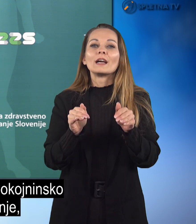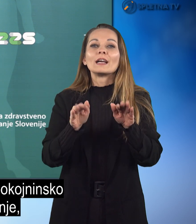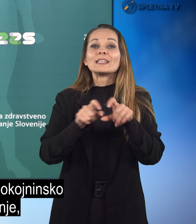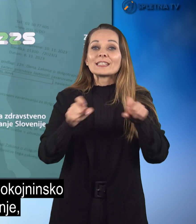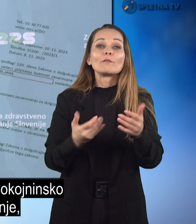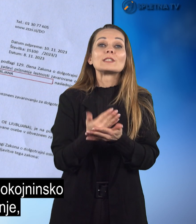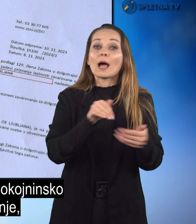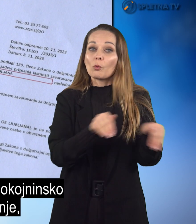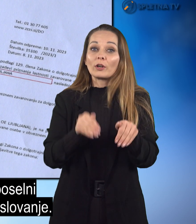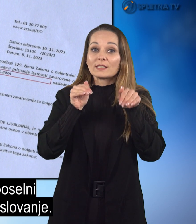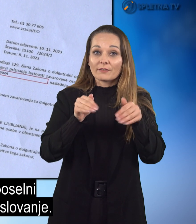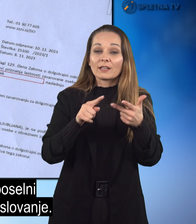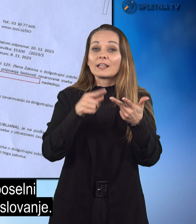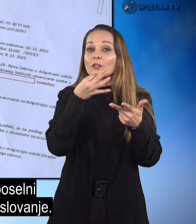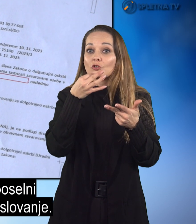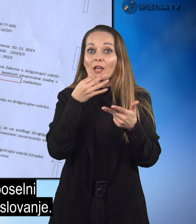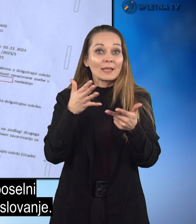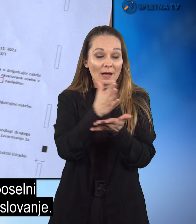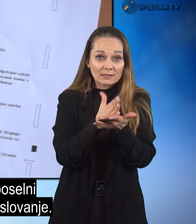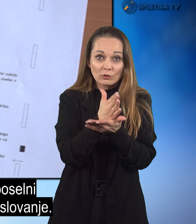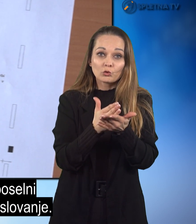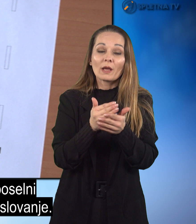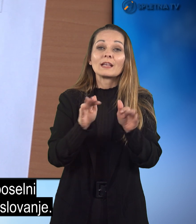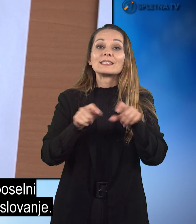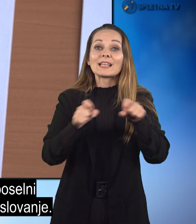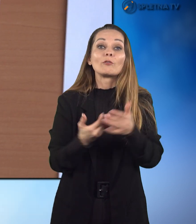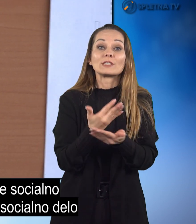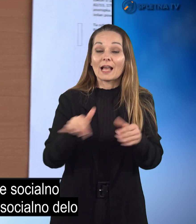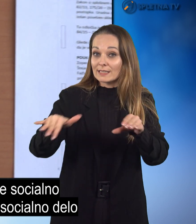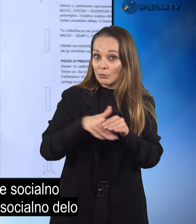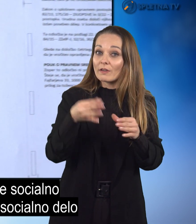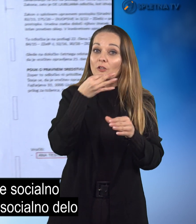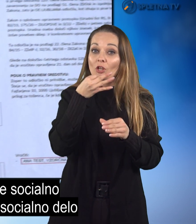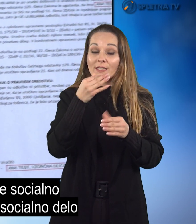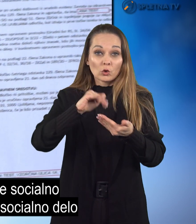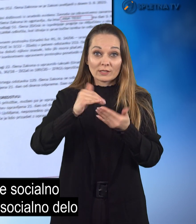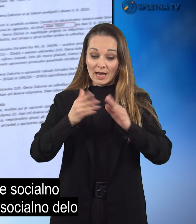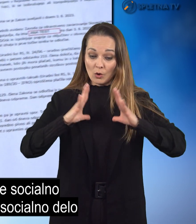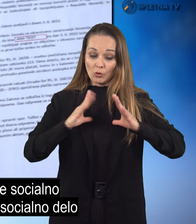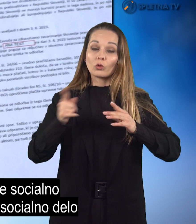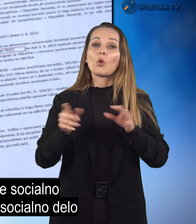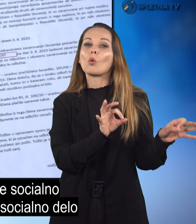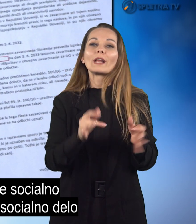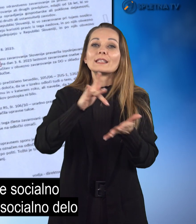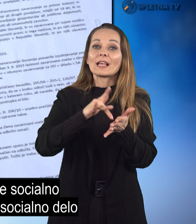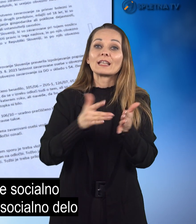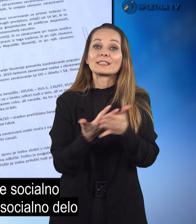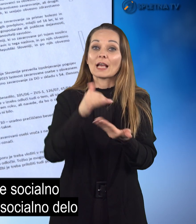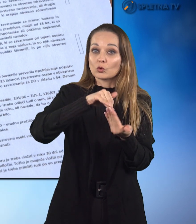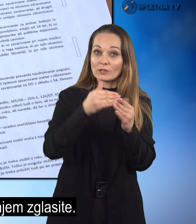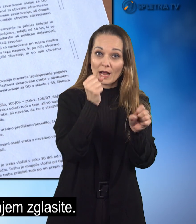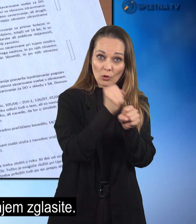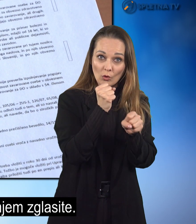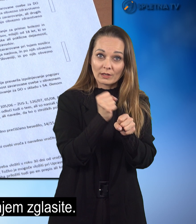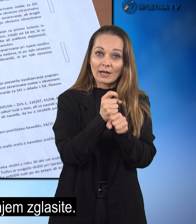za pokojninsko zavarovanje, če ste brezposelni, Zavod za zaposlovanje, naprimer, če ste socialno ogroženi, Center za socialno